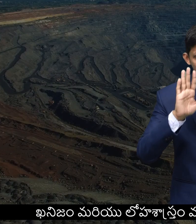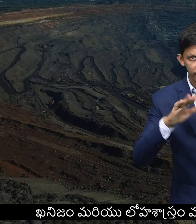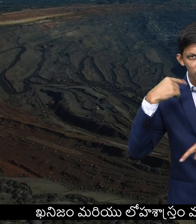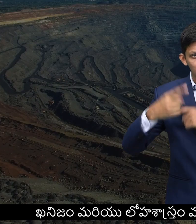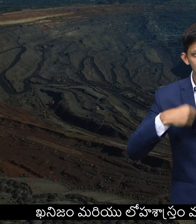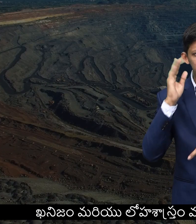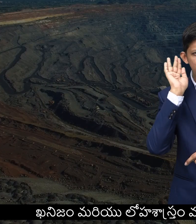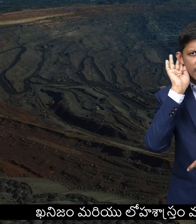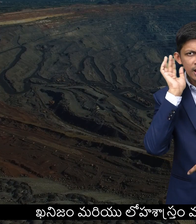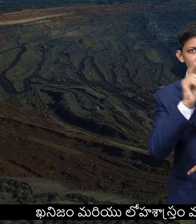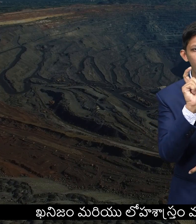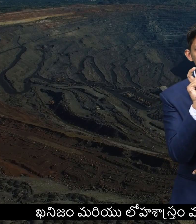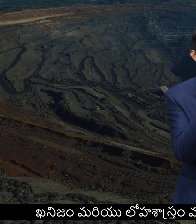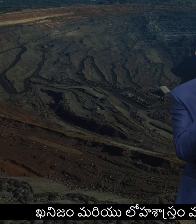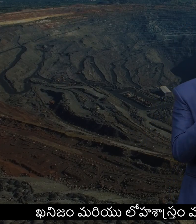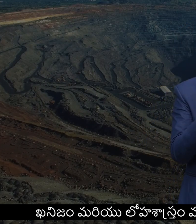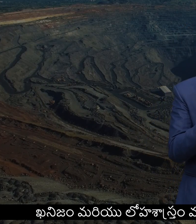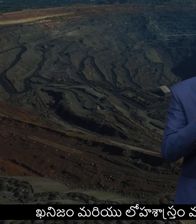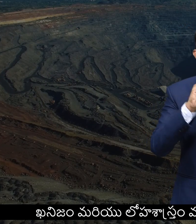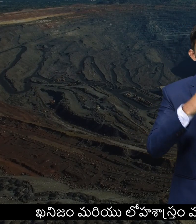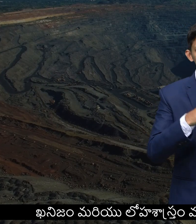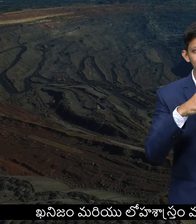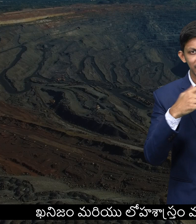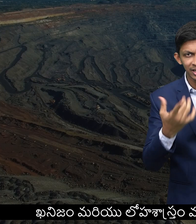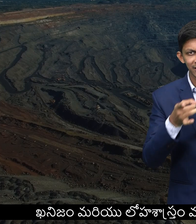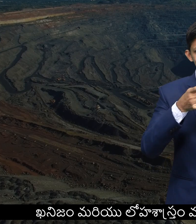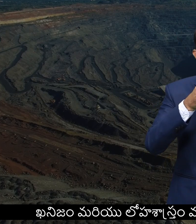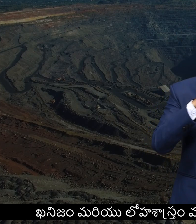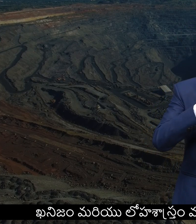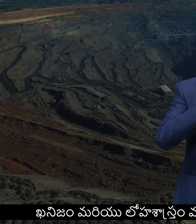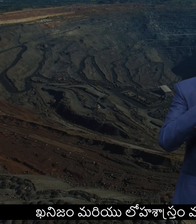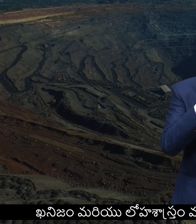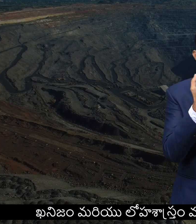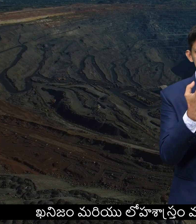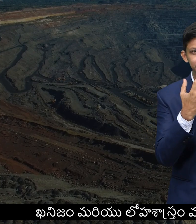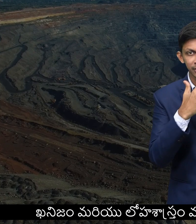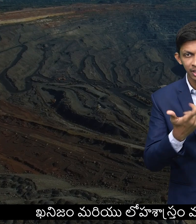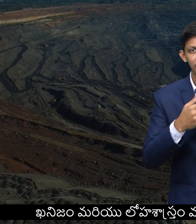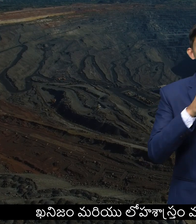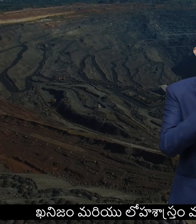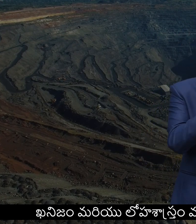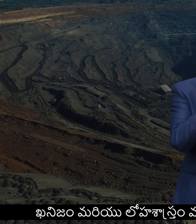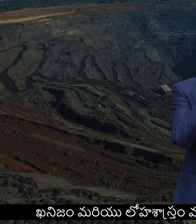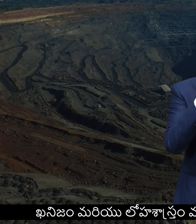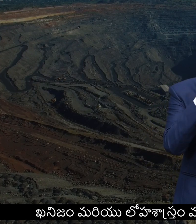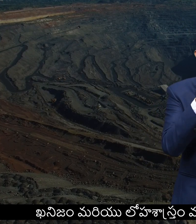ఖనిజం మరియు లోహ శాస్త్రం వంటి పదాలను మీరు ఎప్పుడైనా విన్నారా?